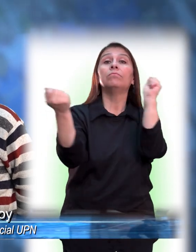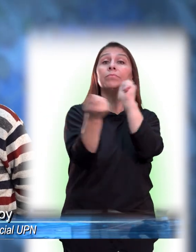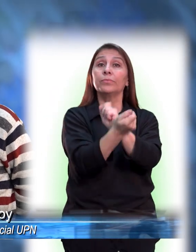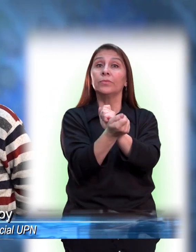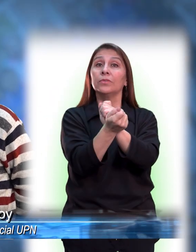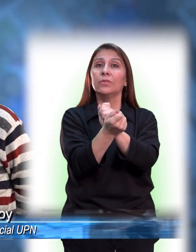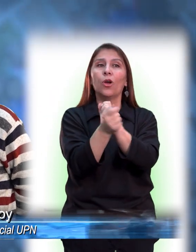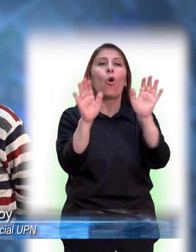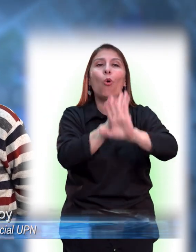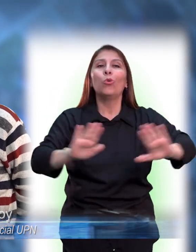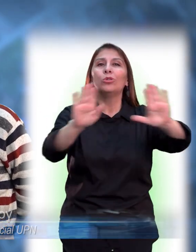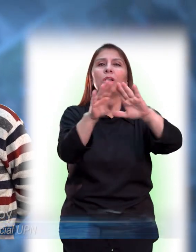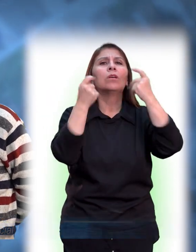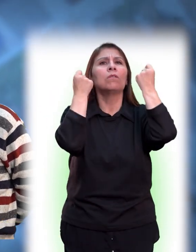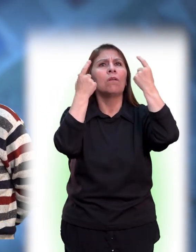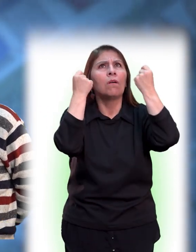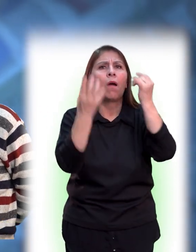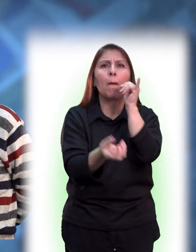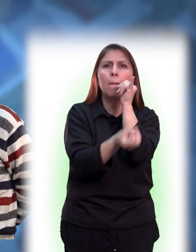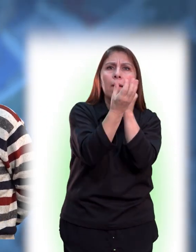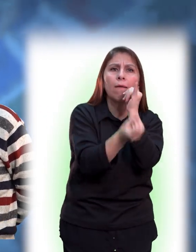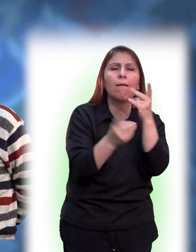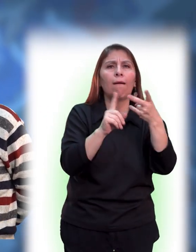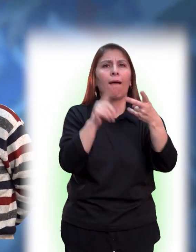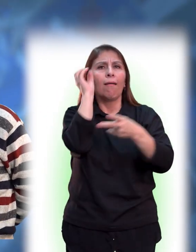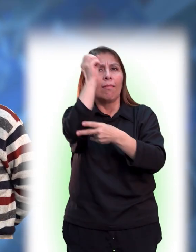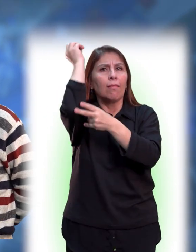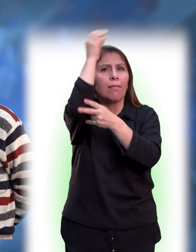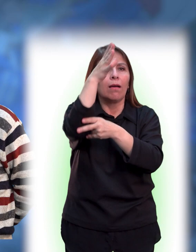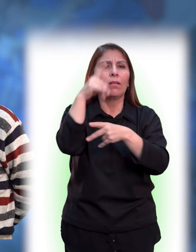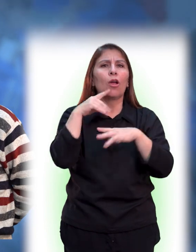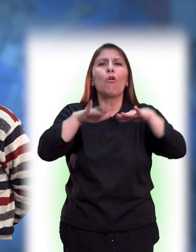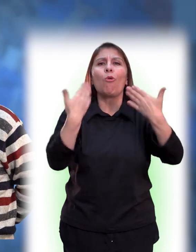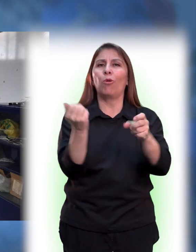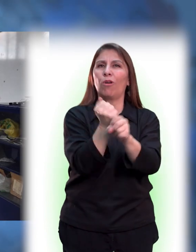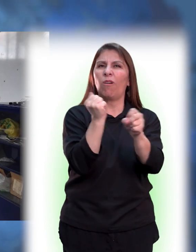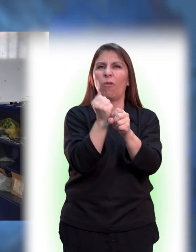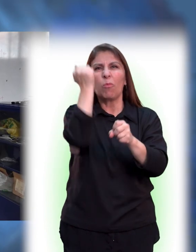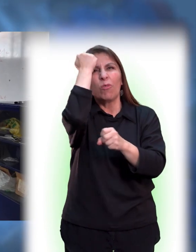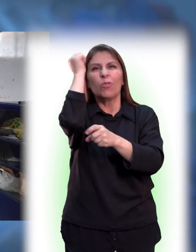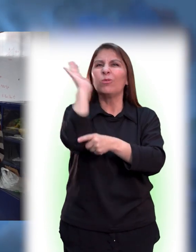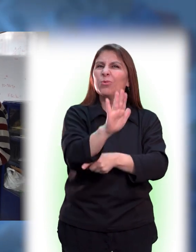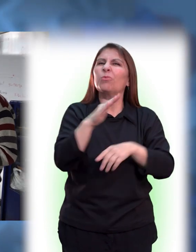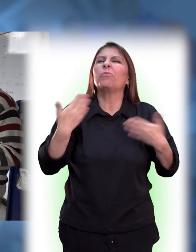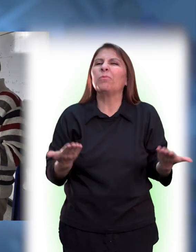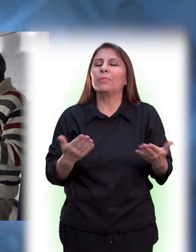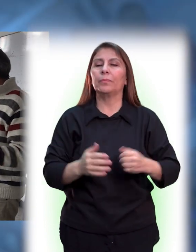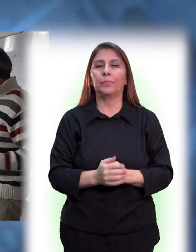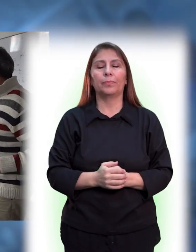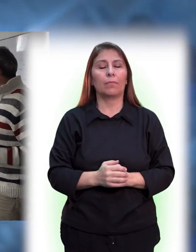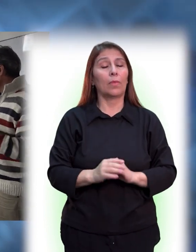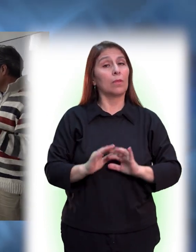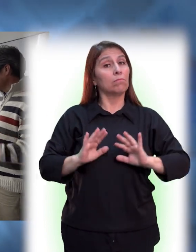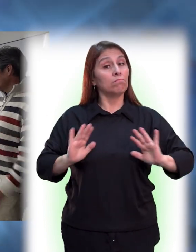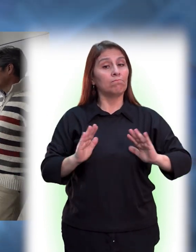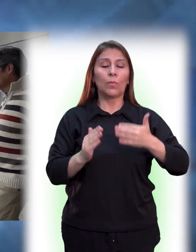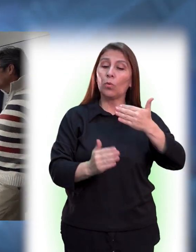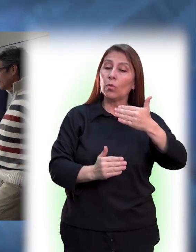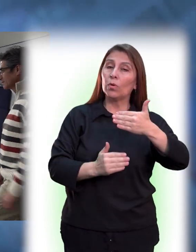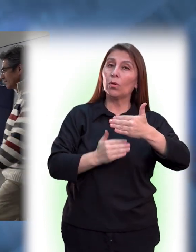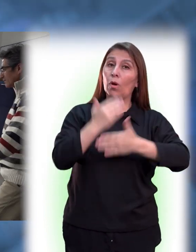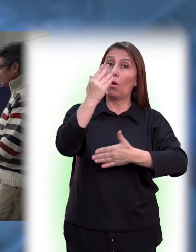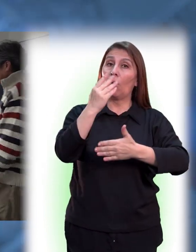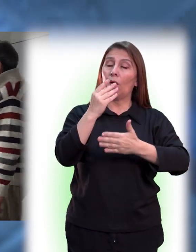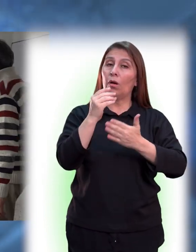su comprensión de la pedagogía, de la didáctica y de la labor del docente? Al inicio del programa